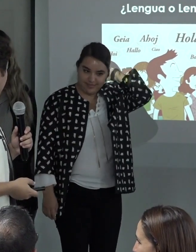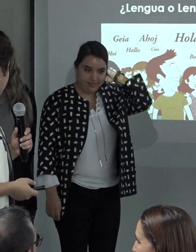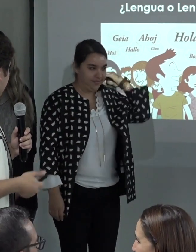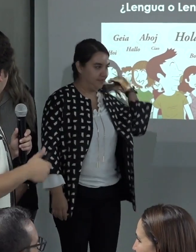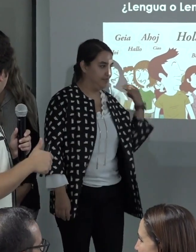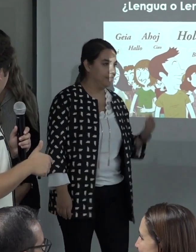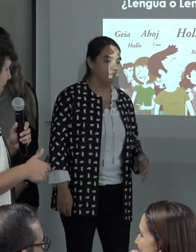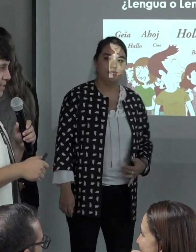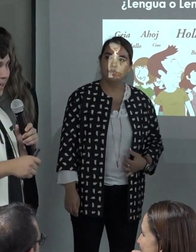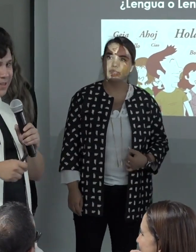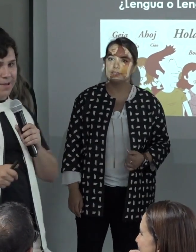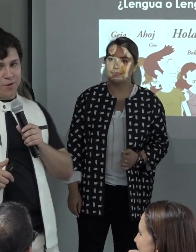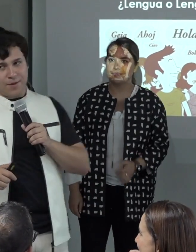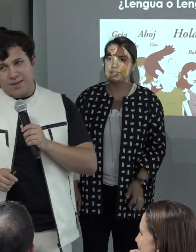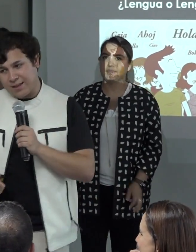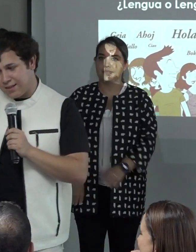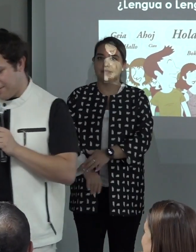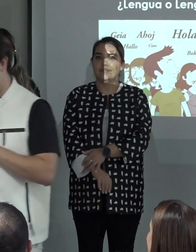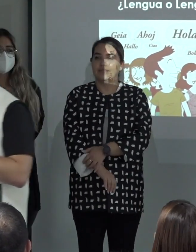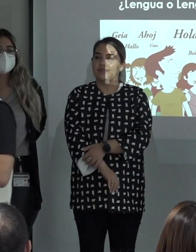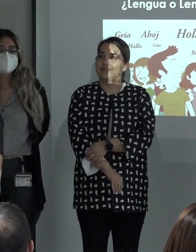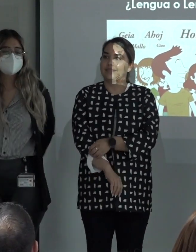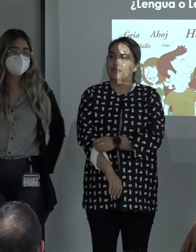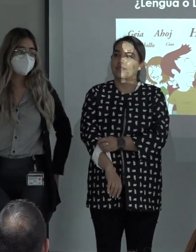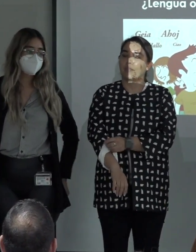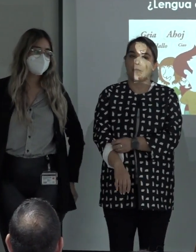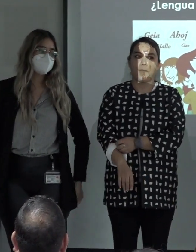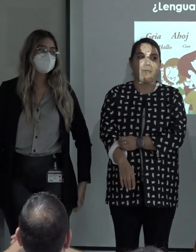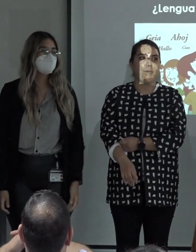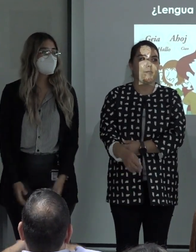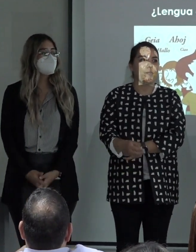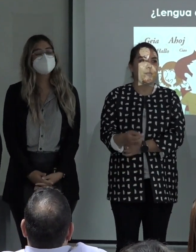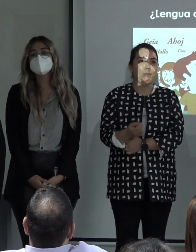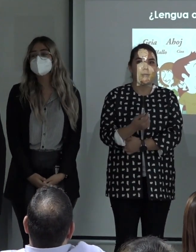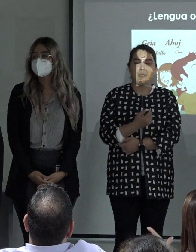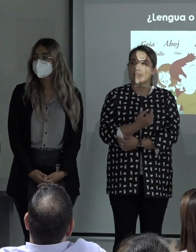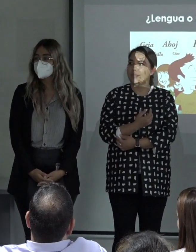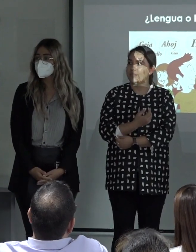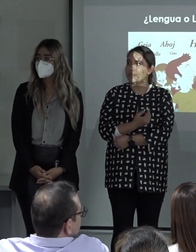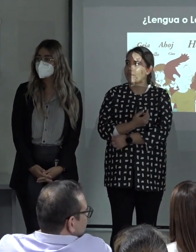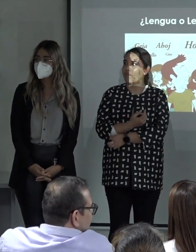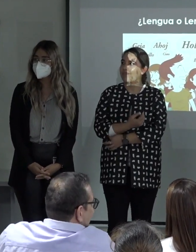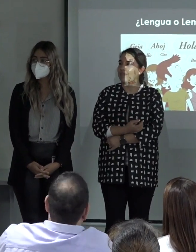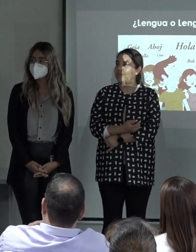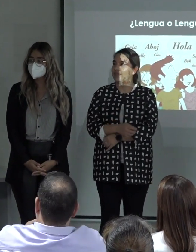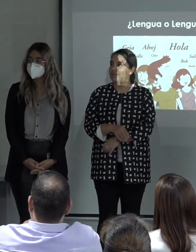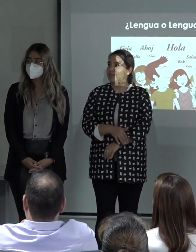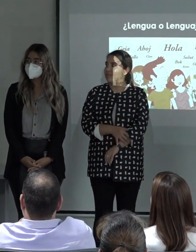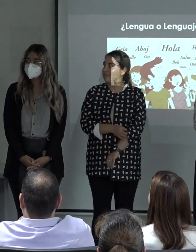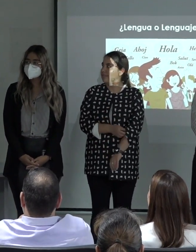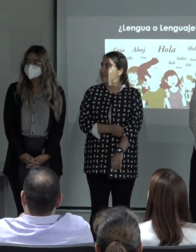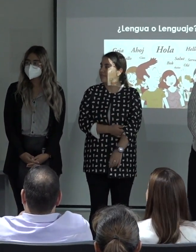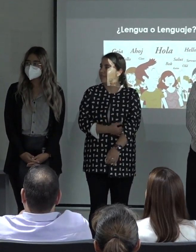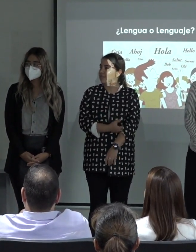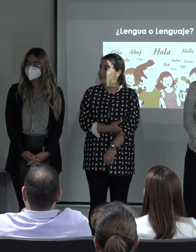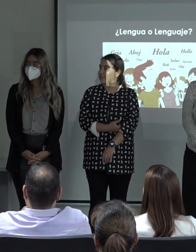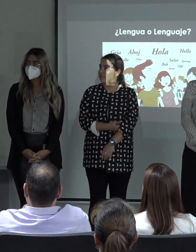¿Ok? Excelente, muy bien. Aquí tenemos a los 5 compañeros. Son las mismas reglas que el teléfono descompuesto. Yo les voy a decir una